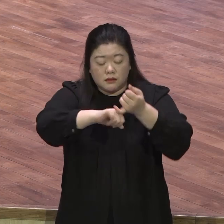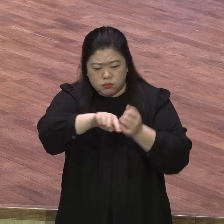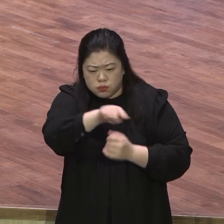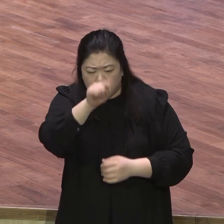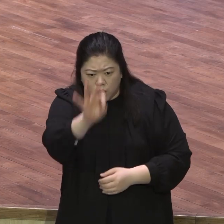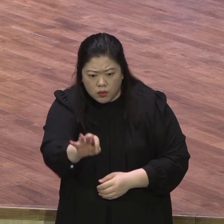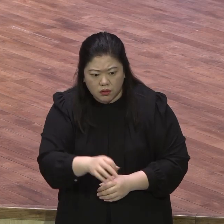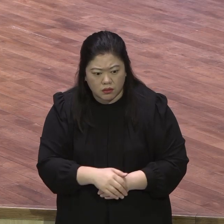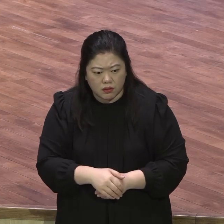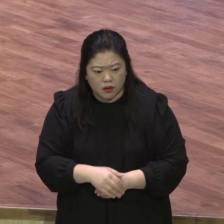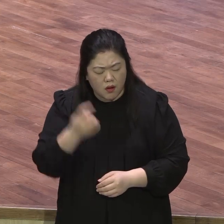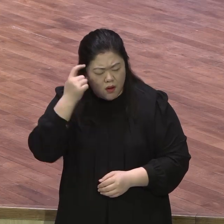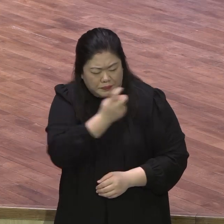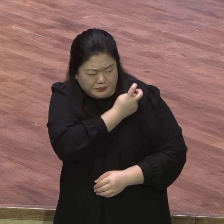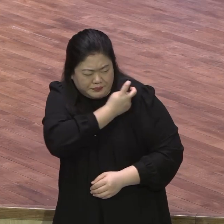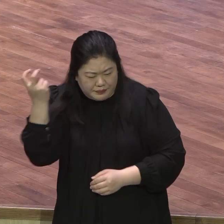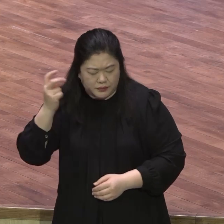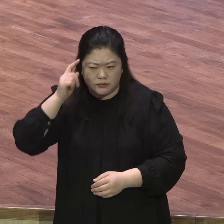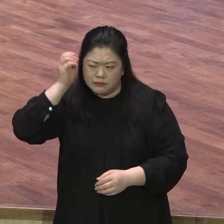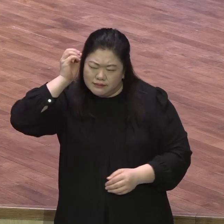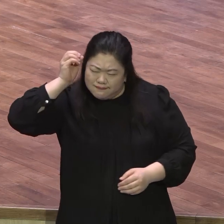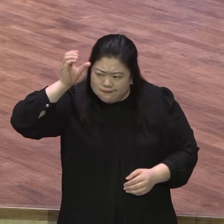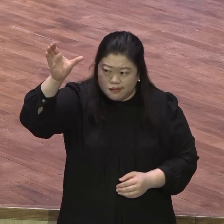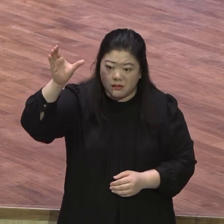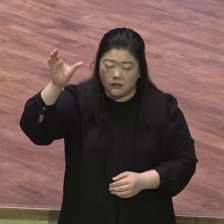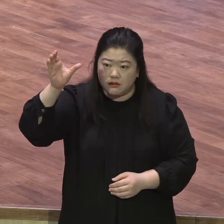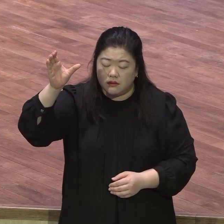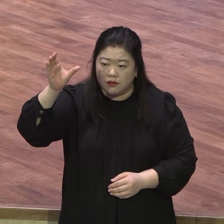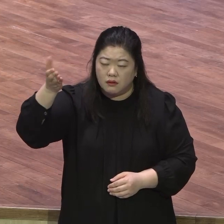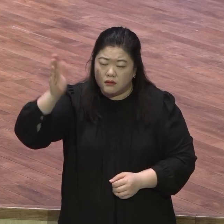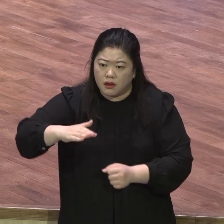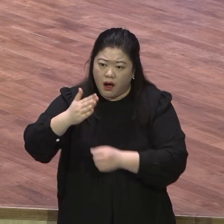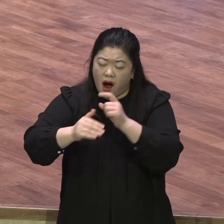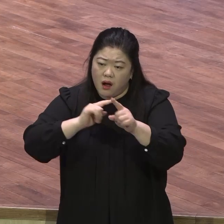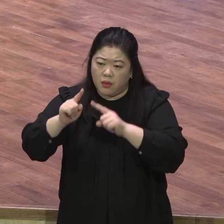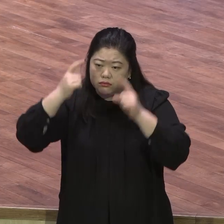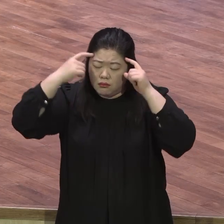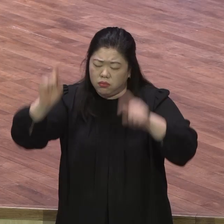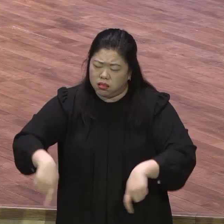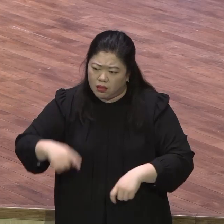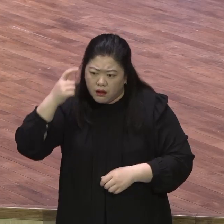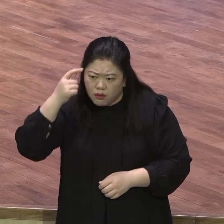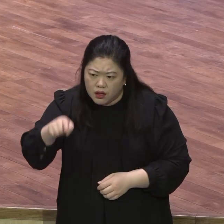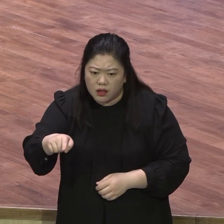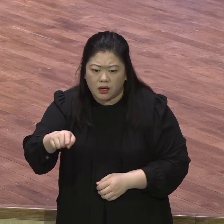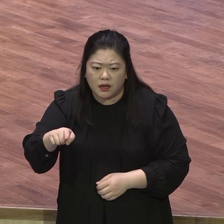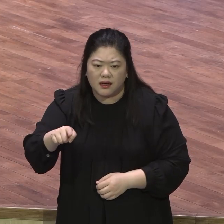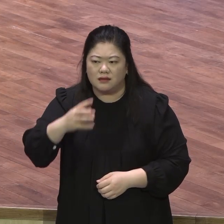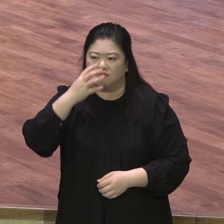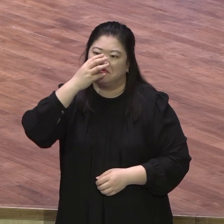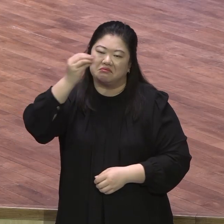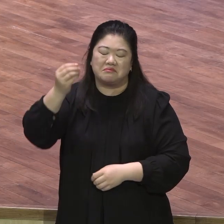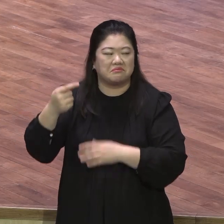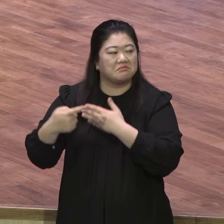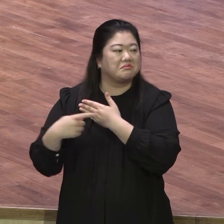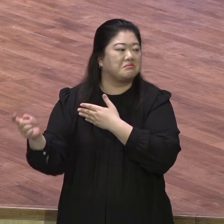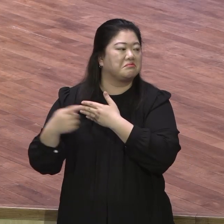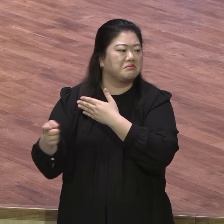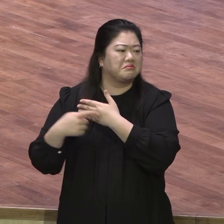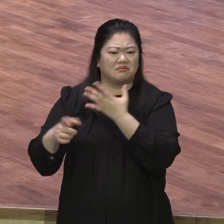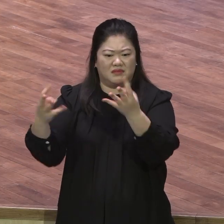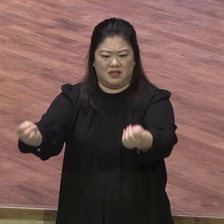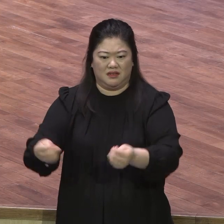이상하지요 절대로 말씀 따라서 하시 바랍니다 하나님의 말씀 이 말을 우리가 잘 내세게 됩니다